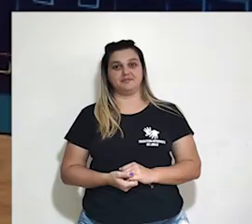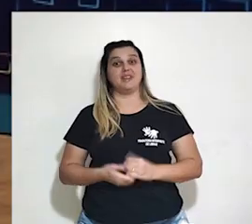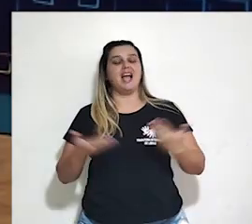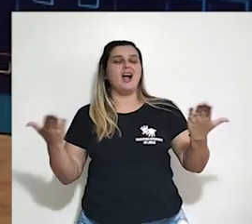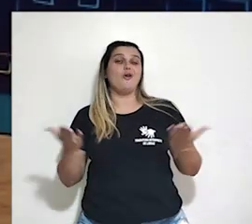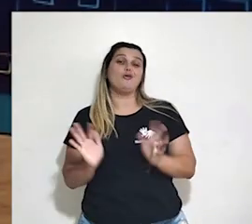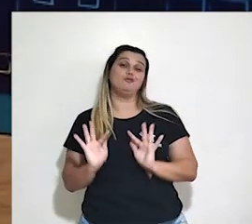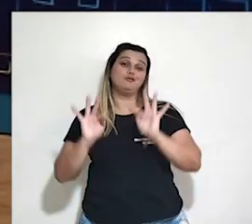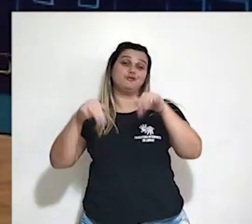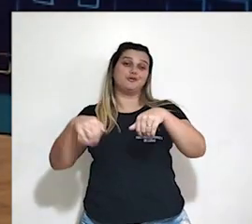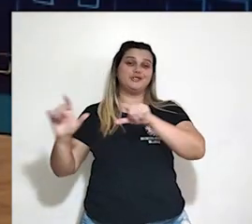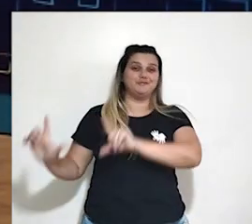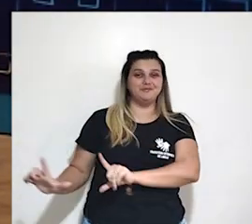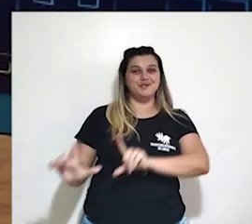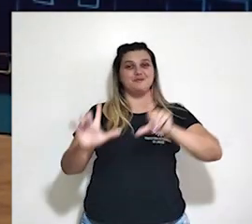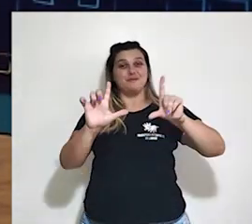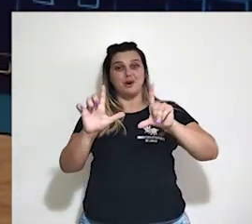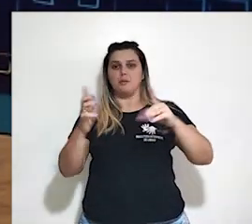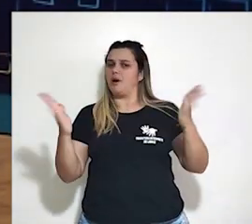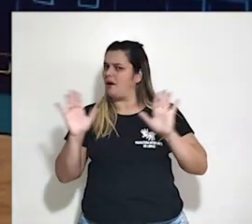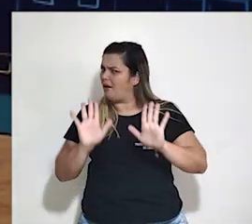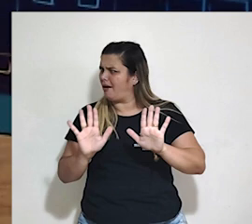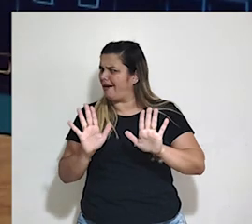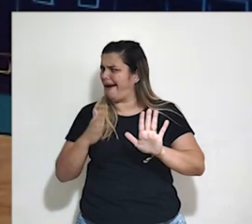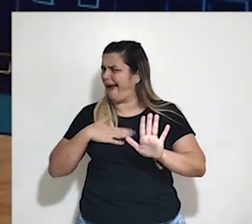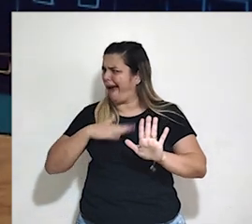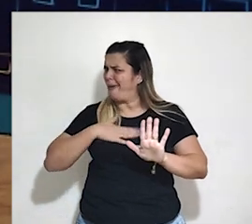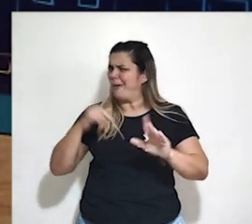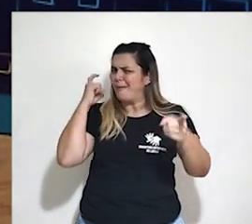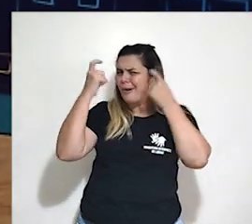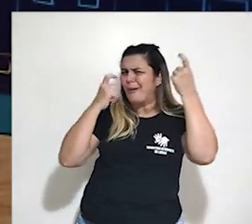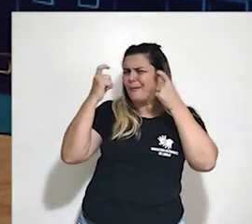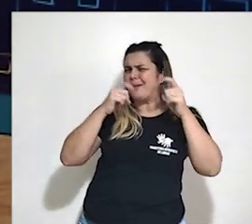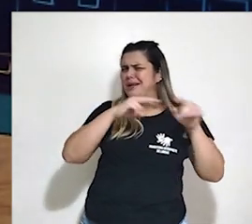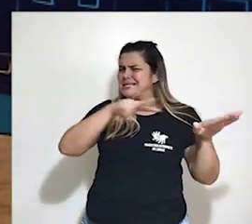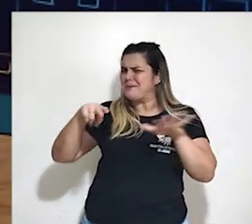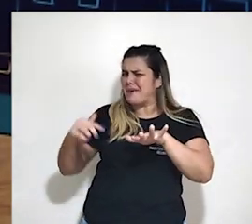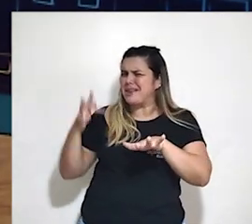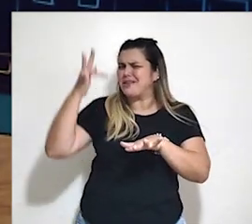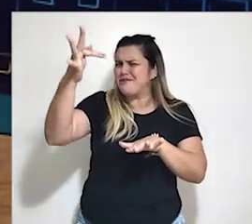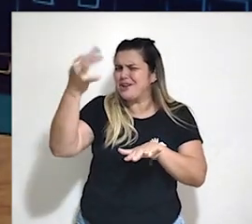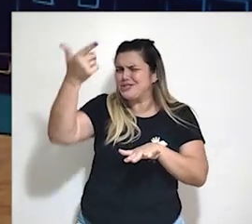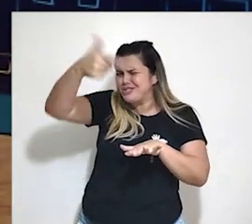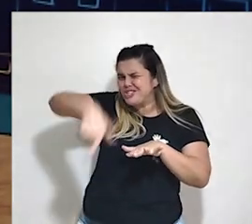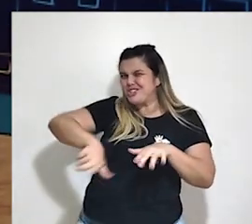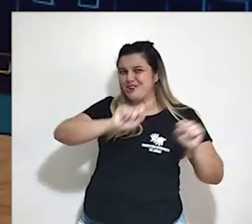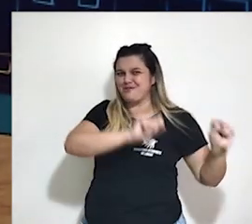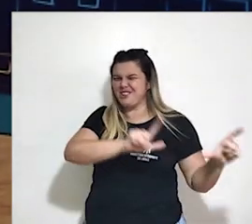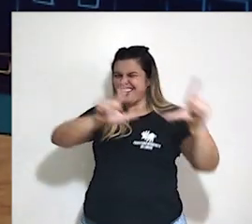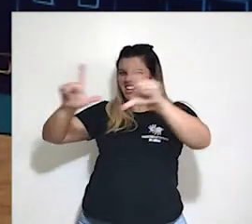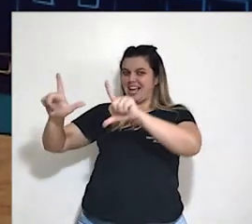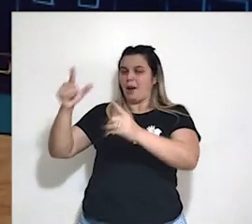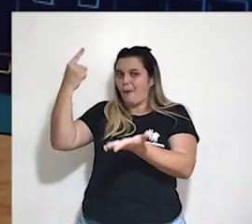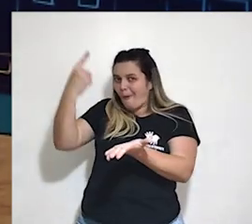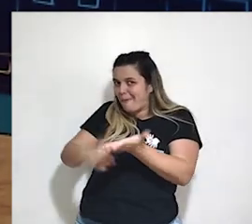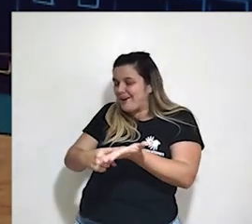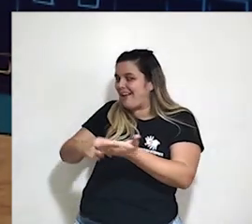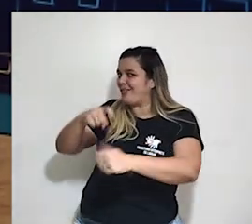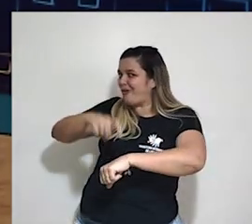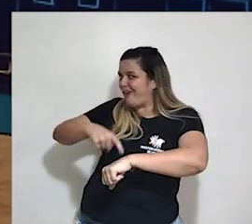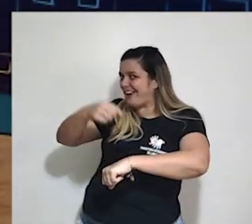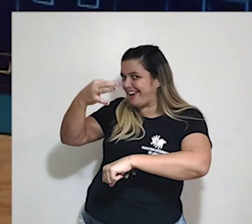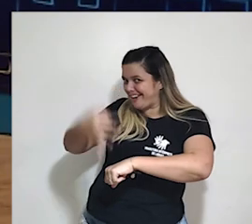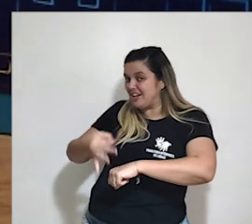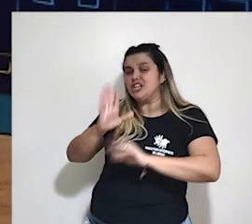Obrigada. Chegamos ao fim de mais um programa, mas não se preocupa, porque na semana que vem nós temos um encontro marcado nesse mesmo